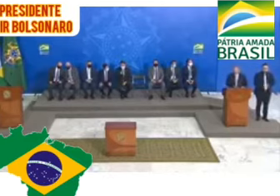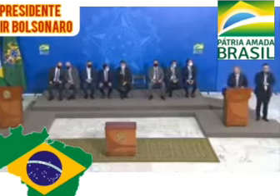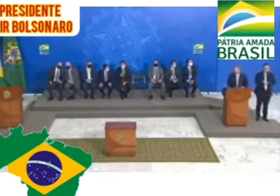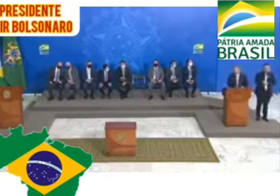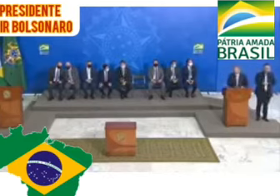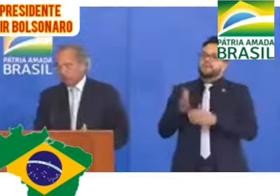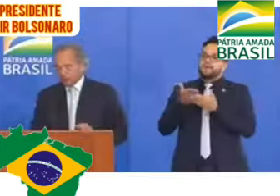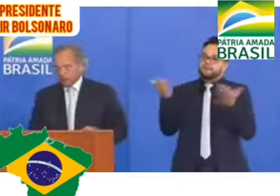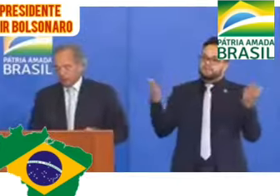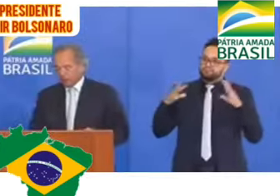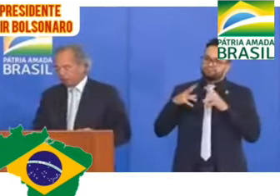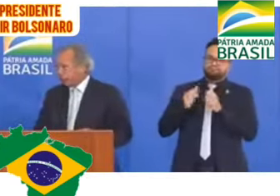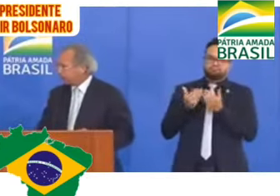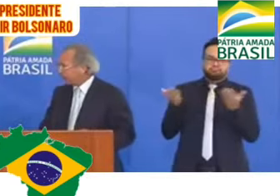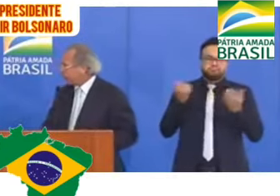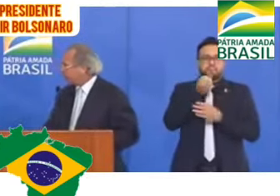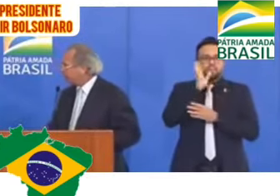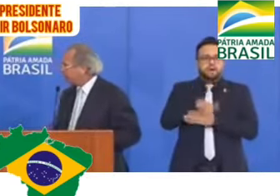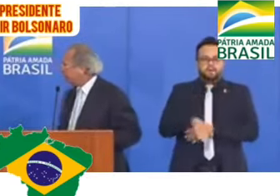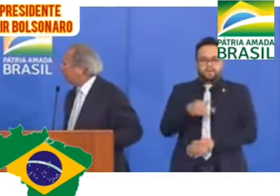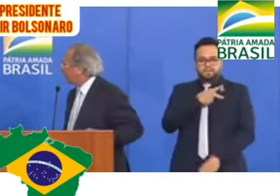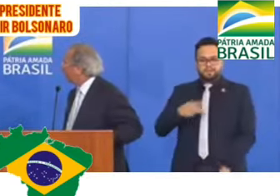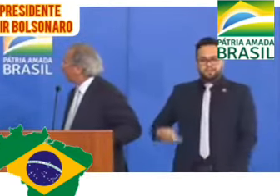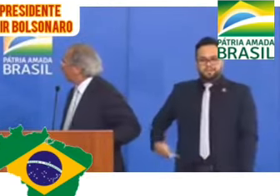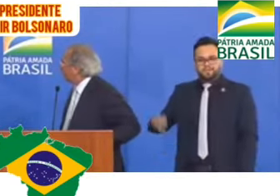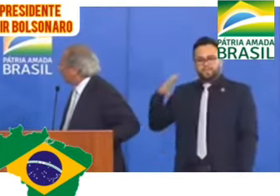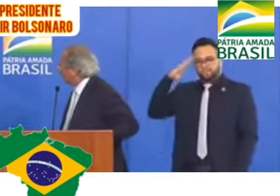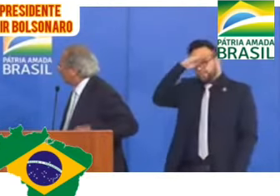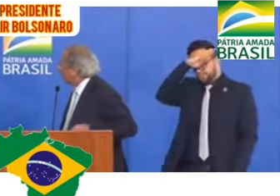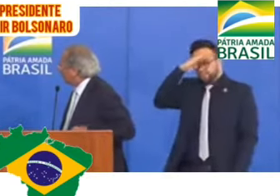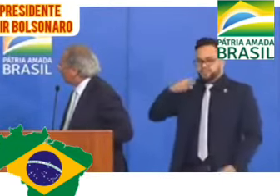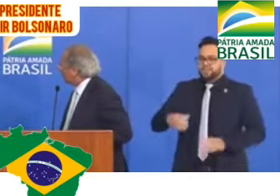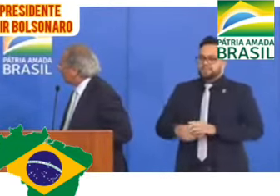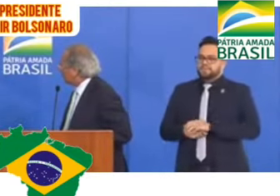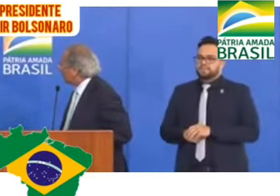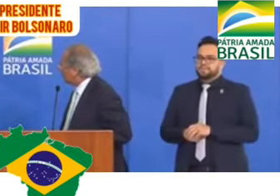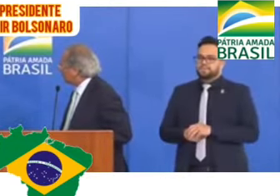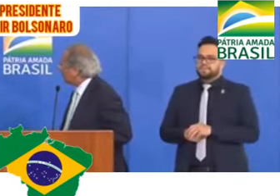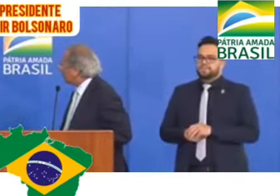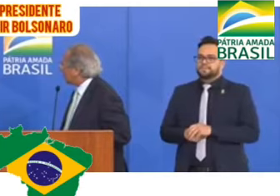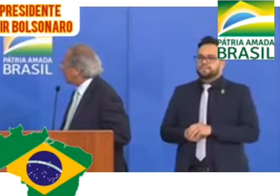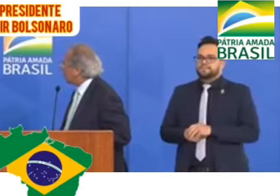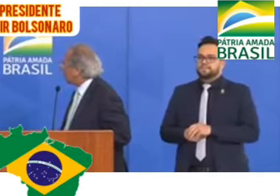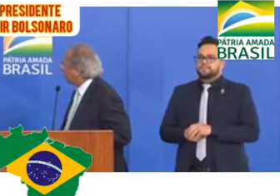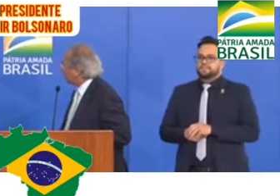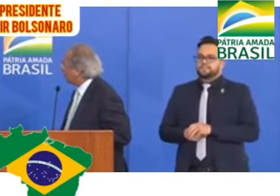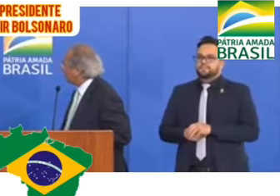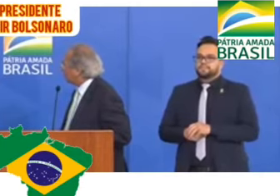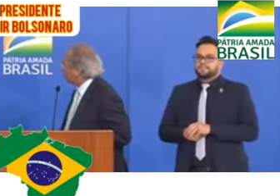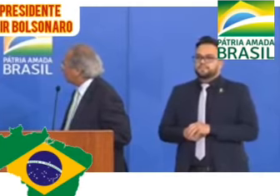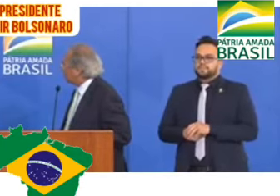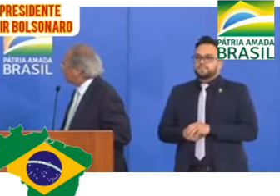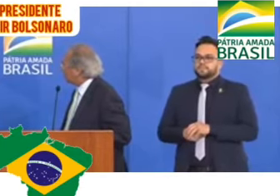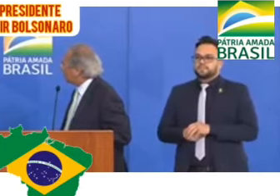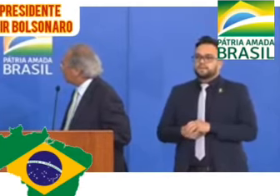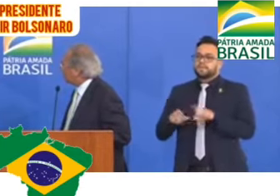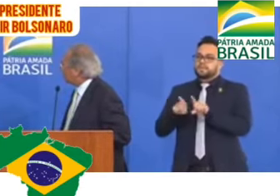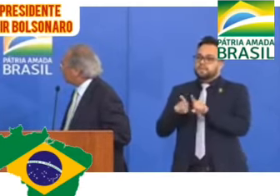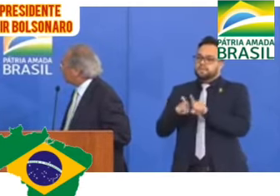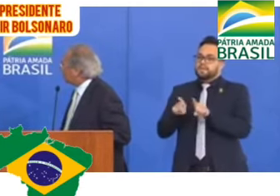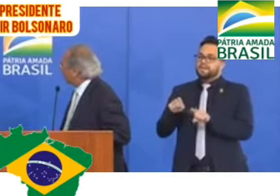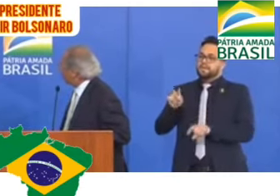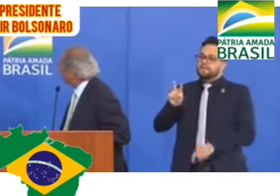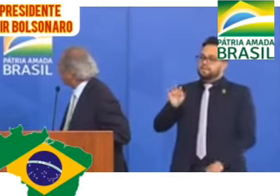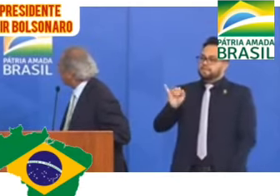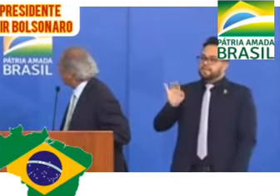Boa tarde a todos. Boa tarde, presidente Jair Messias Bolsonaro, vice-presidente